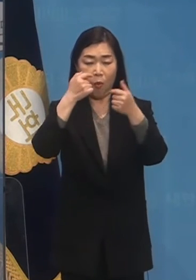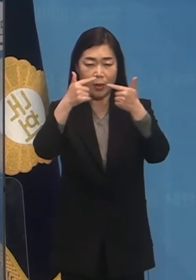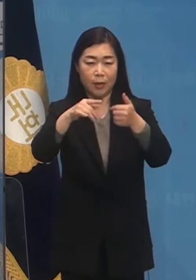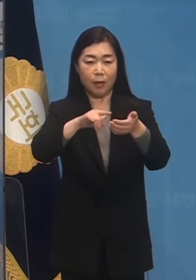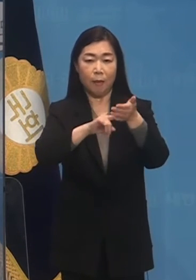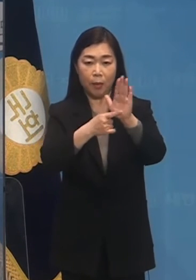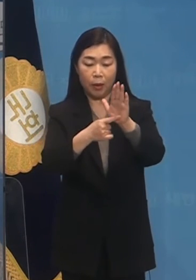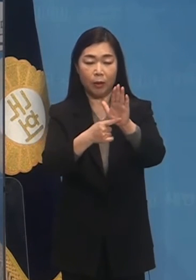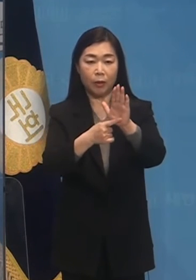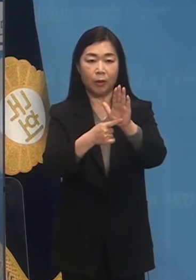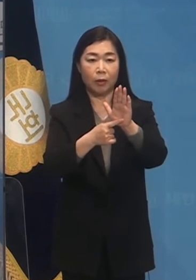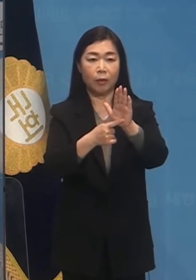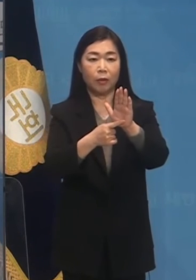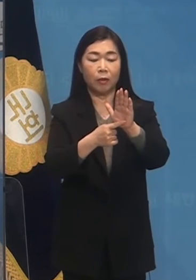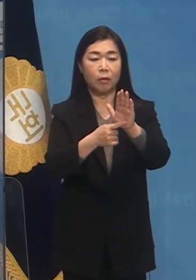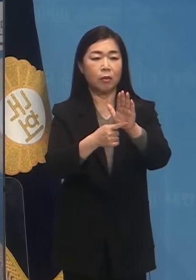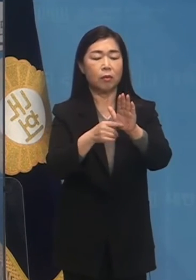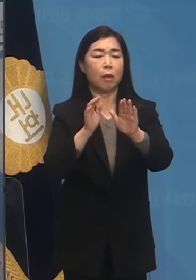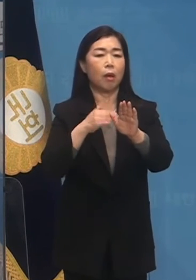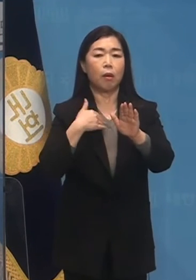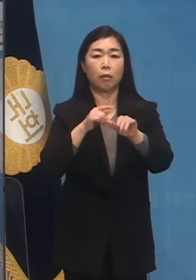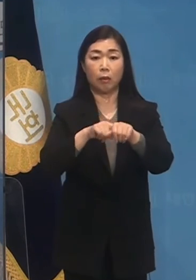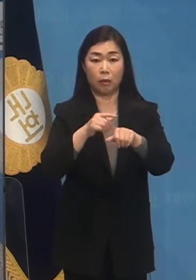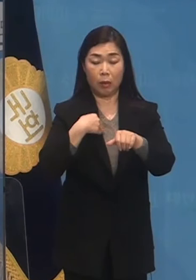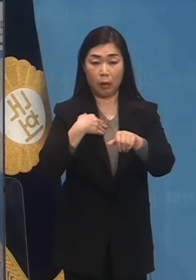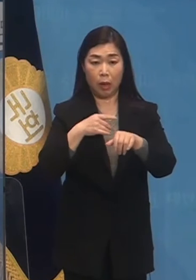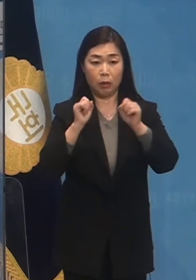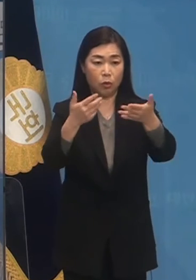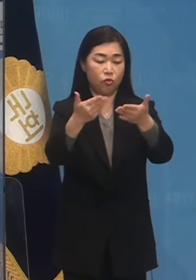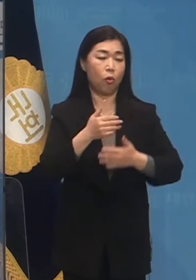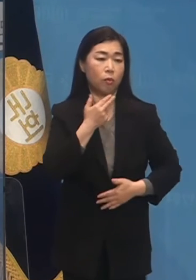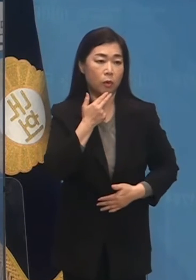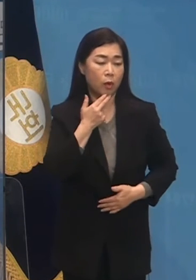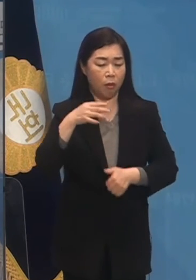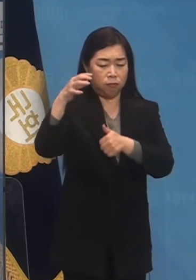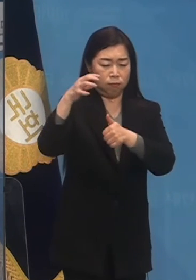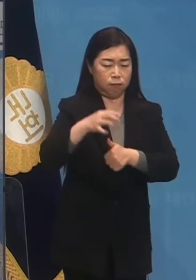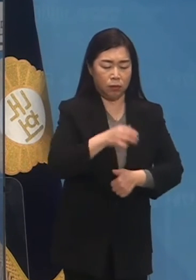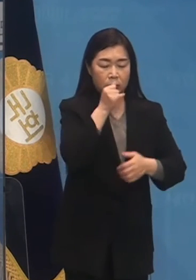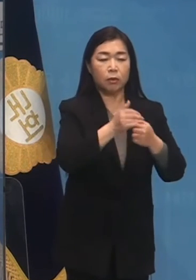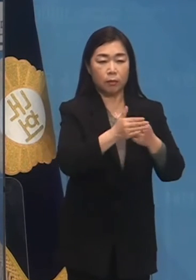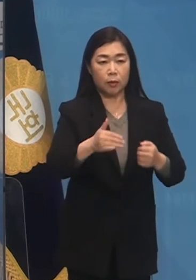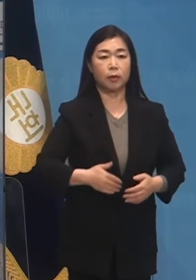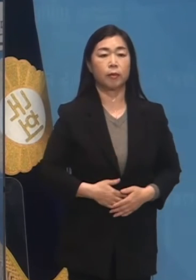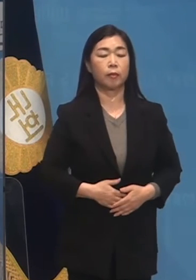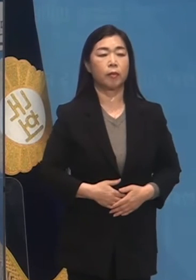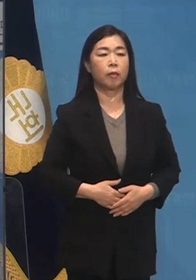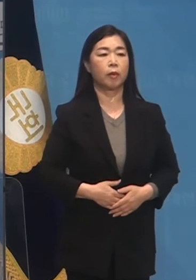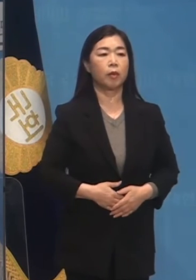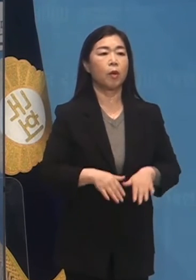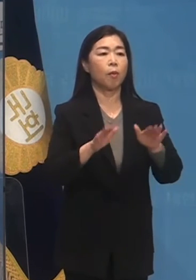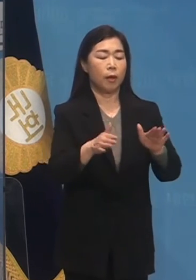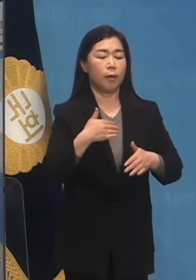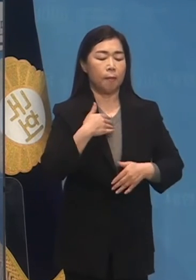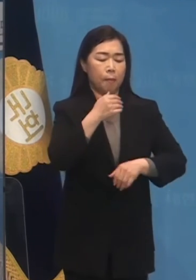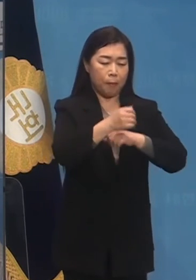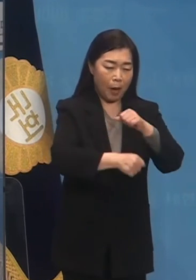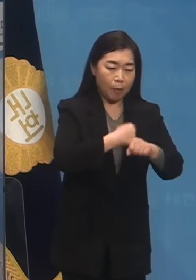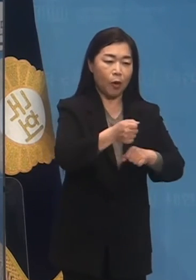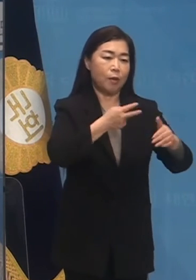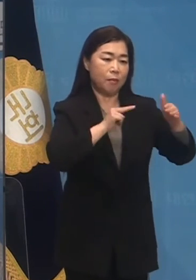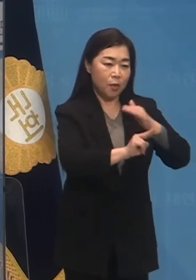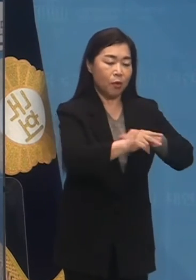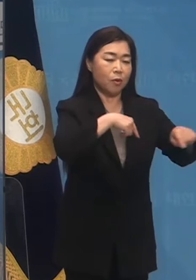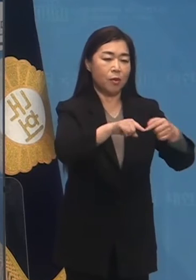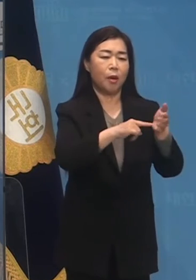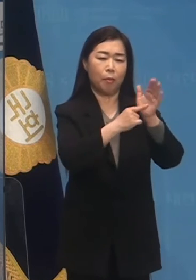명확히 말할 기회를 갖지 못했습니다. 저는 이번 선거에서 마음껏 저의 비전과 정책을 펼쳐 보이고